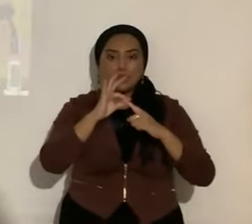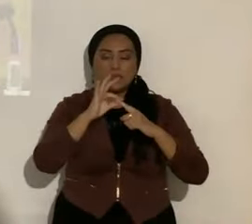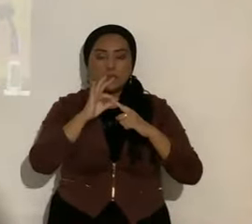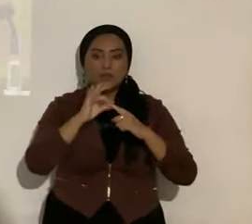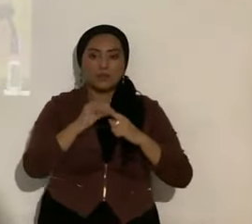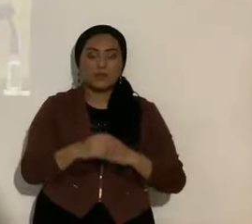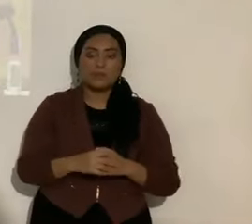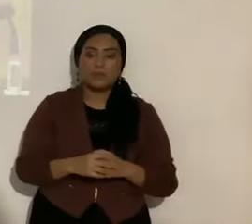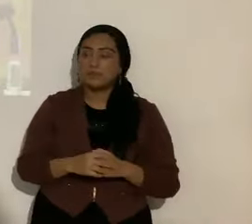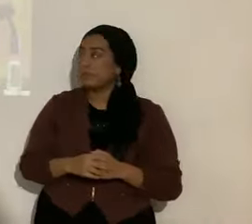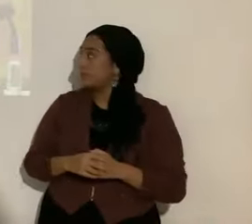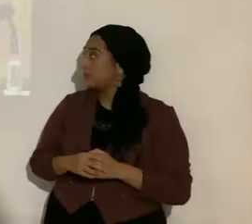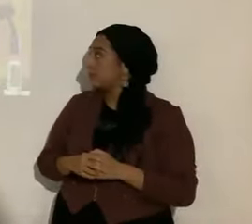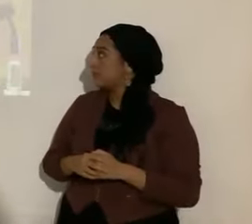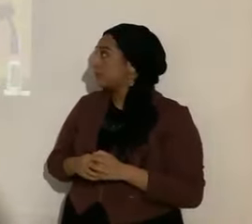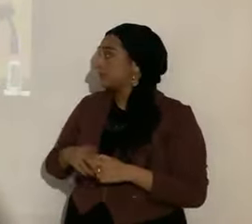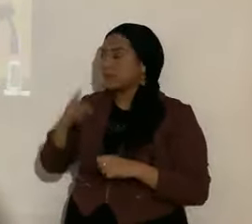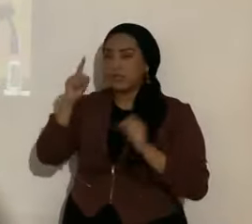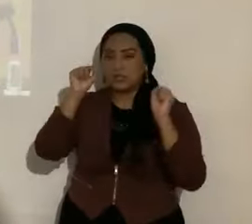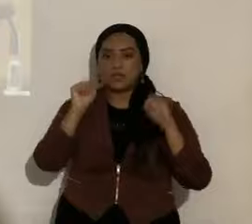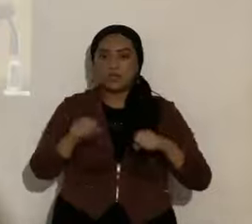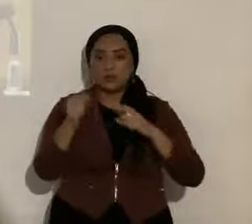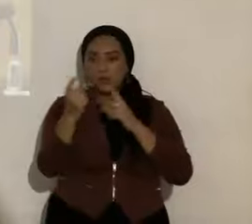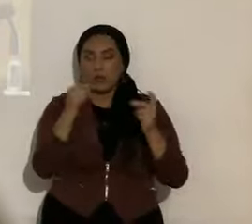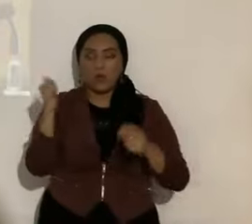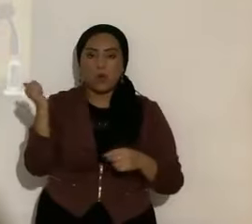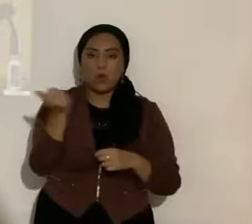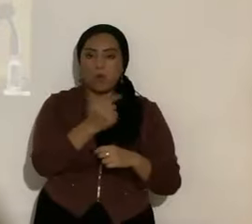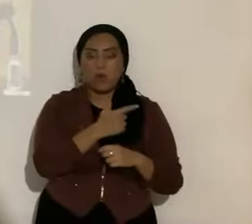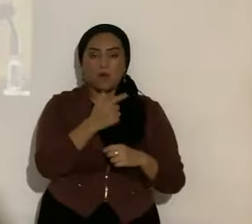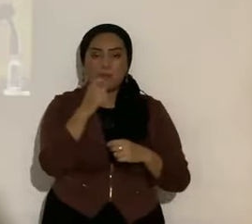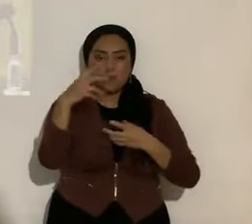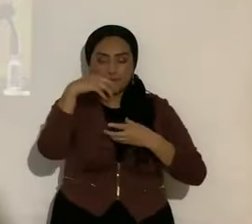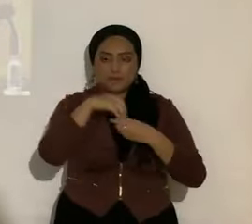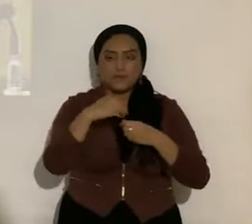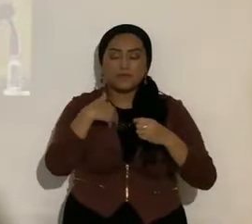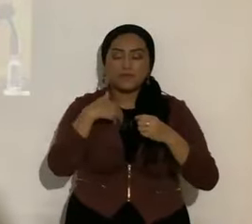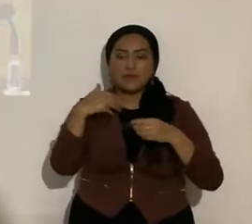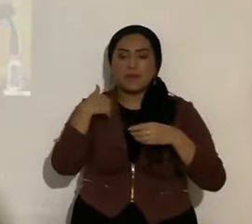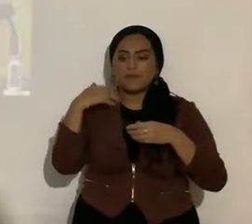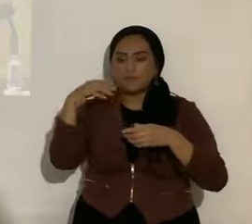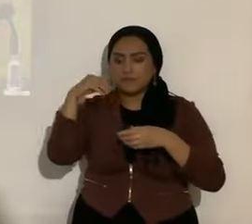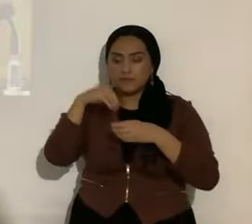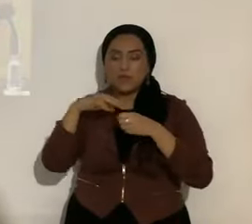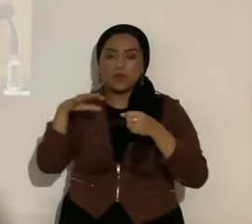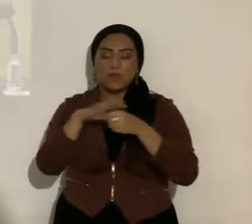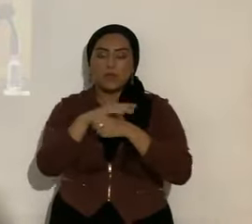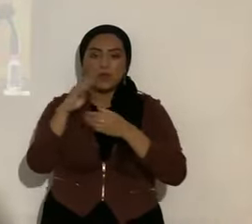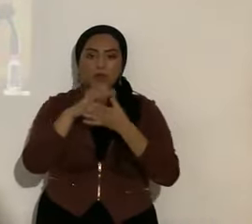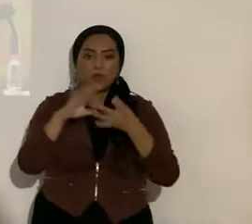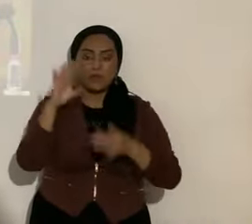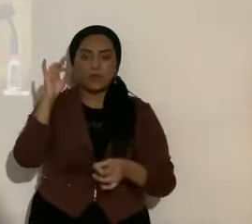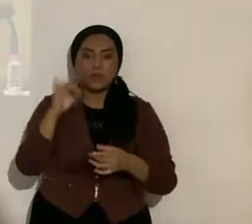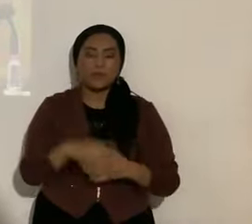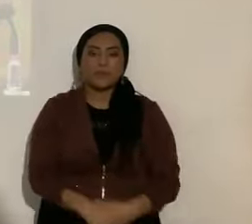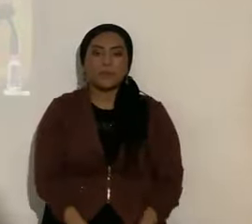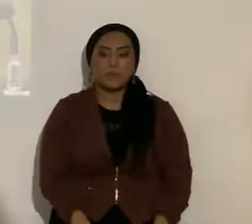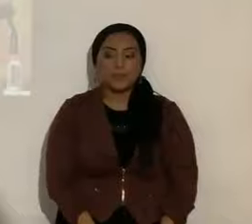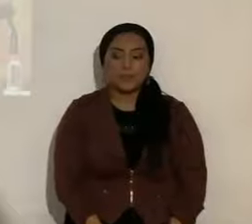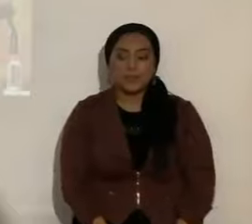los dones, miren, ¿sí? Todos los ministerios, porque está lleno de dones de Ruach HaKodesh, porque halló gracia ante los